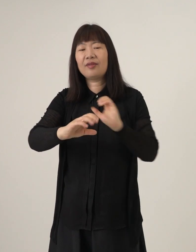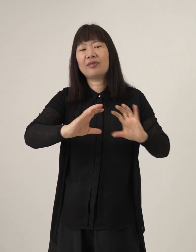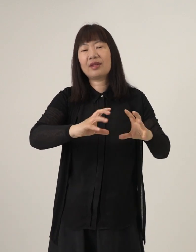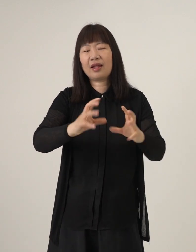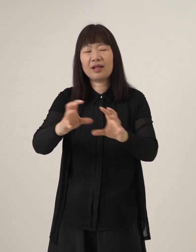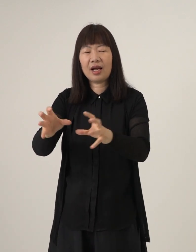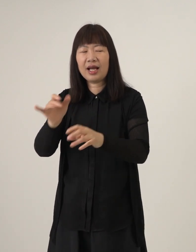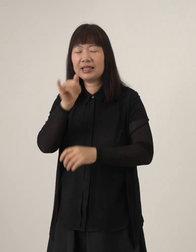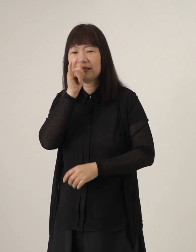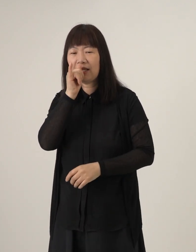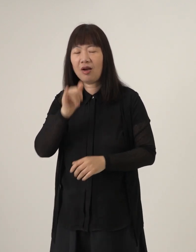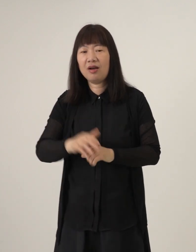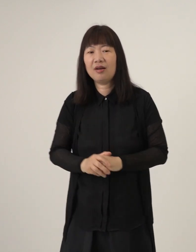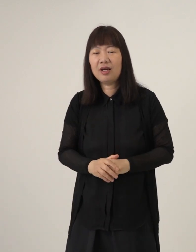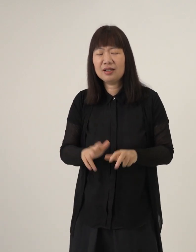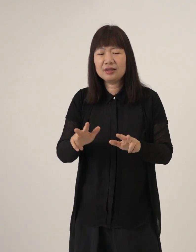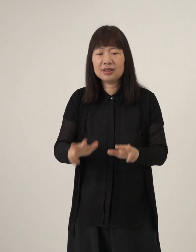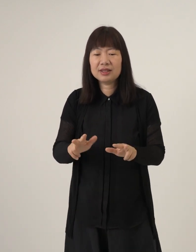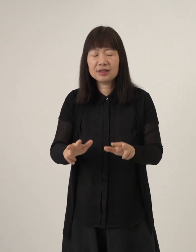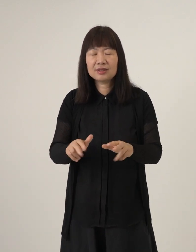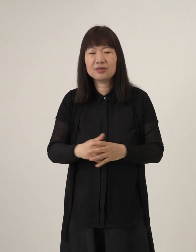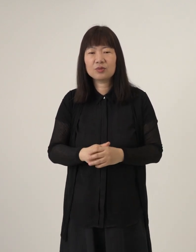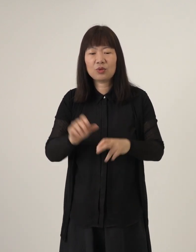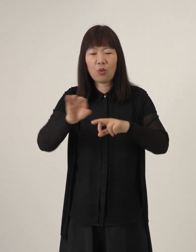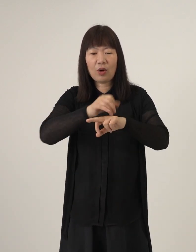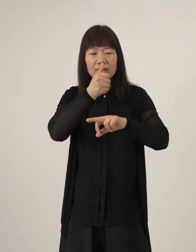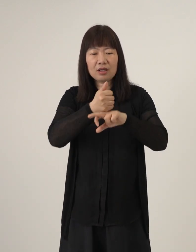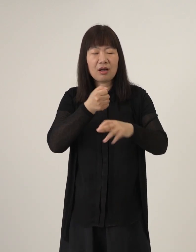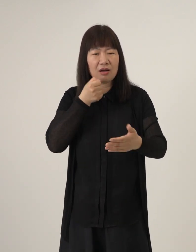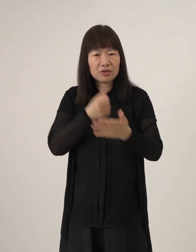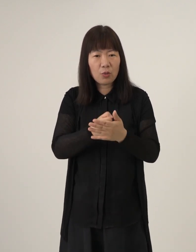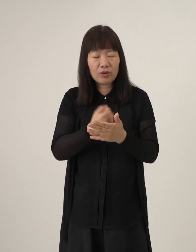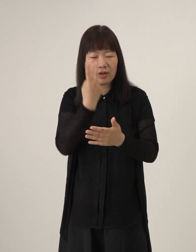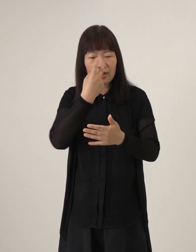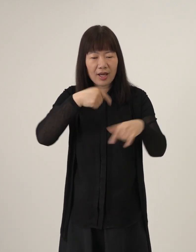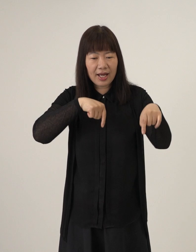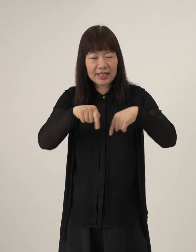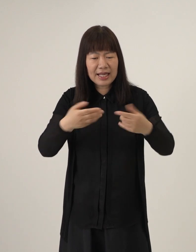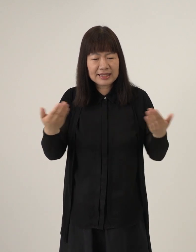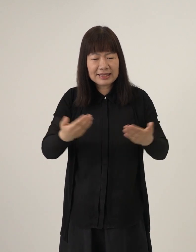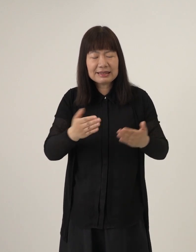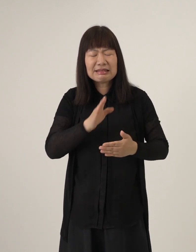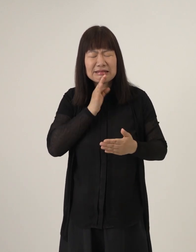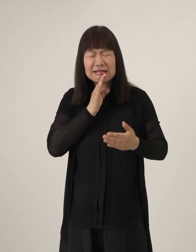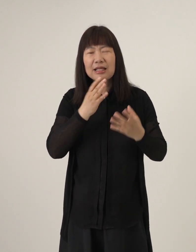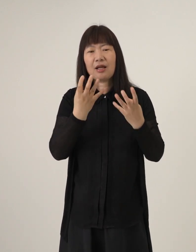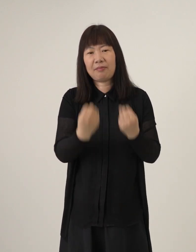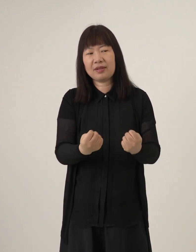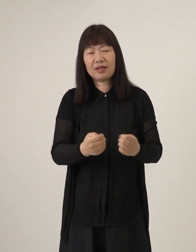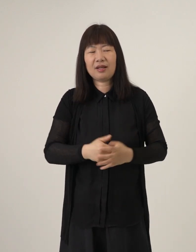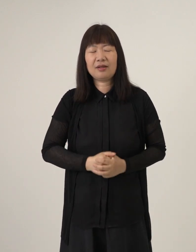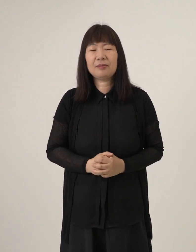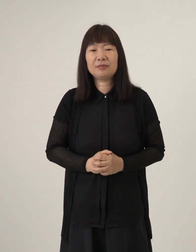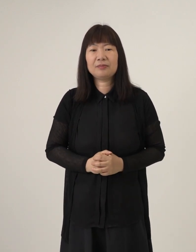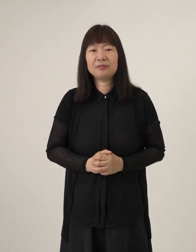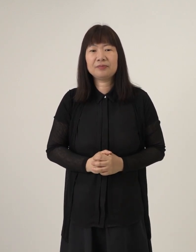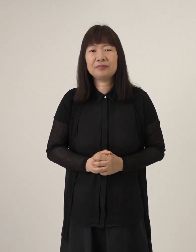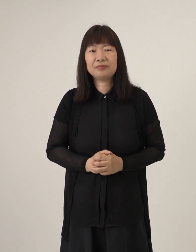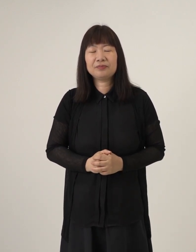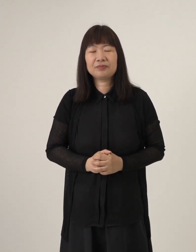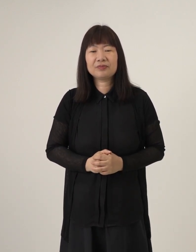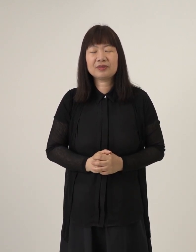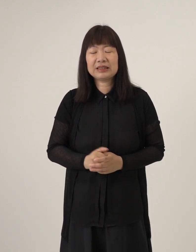그러면 이제 격변기 속에 황제가 결정하고 다스려야 될 일들이 얼마나 많아요.